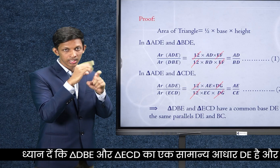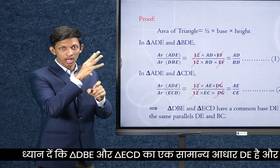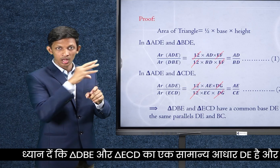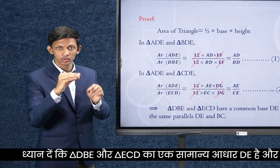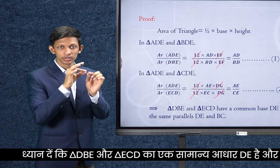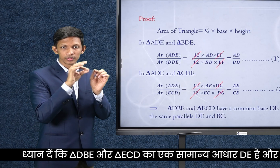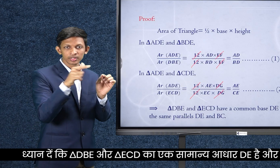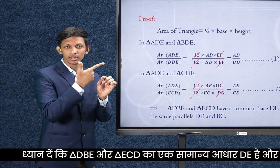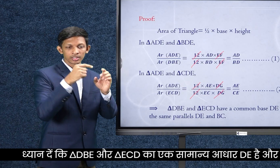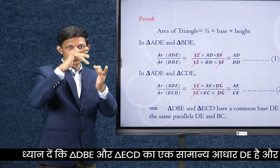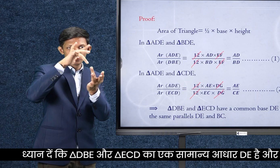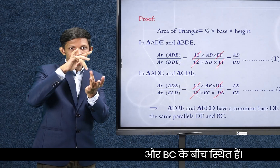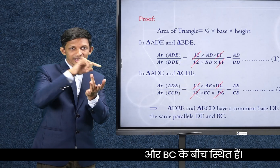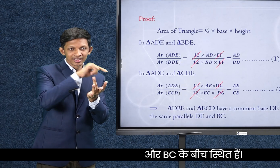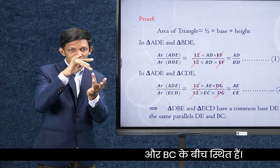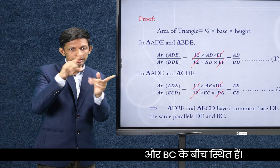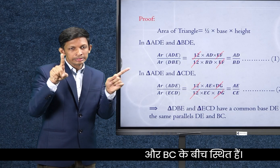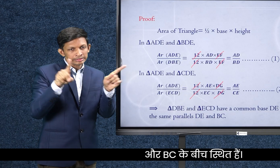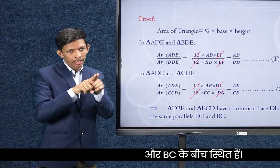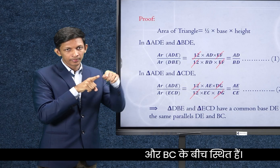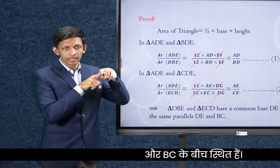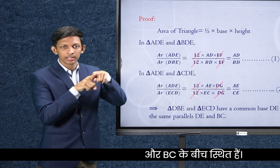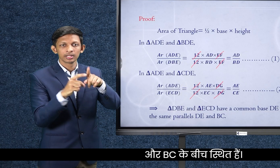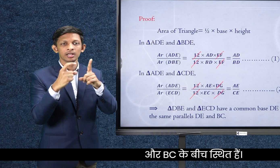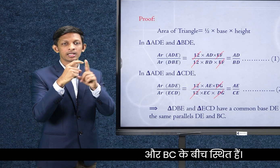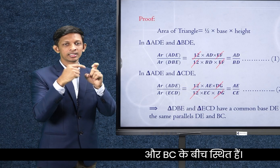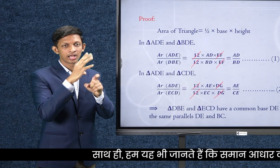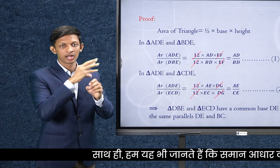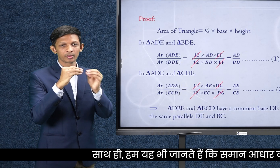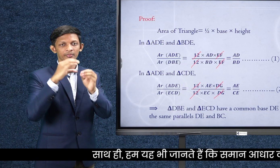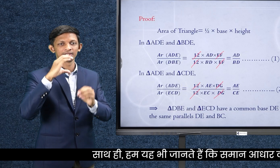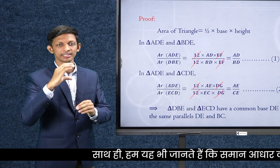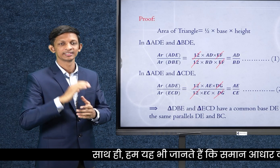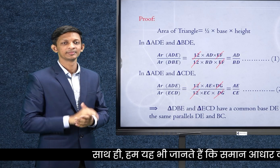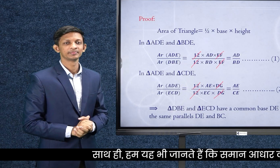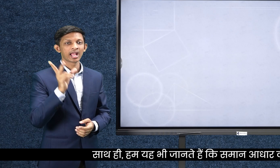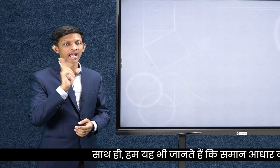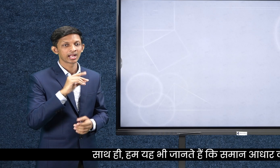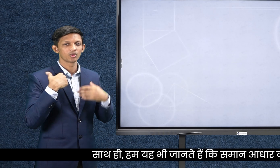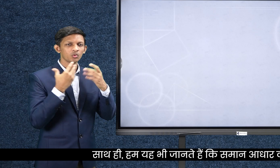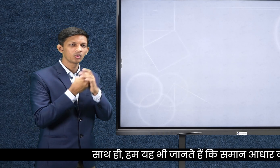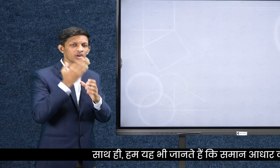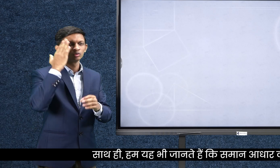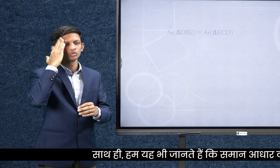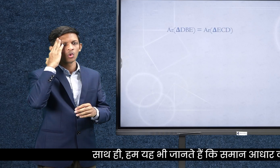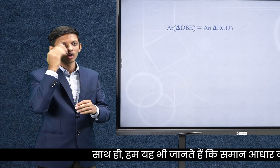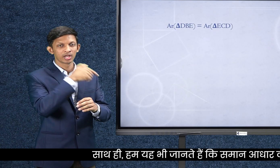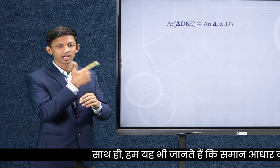समान समानांतर आये DA और BC के बीच स्थित है। साथ ही हम यह भी जानते हैं कि समान आधार